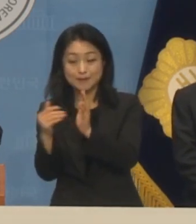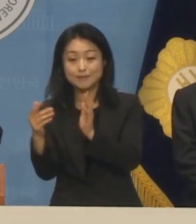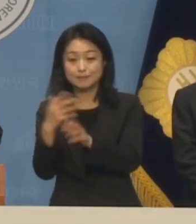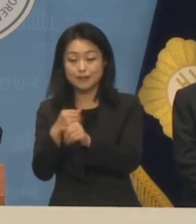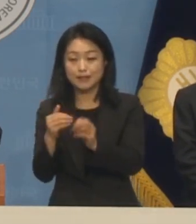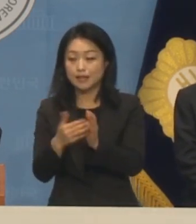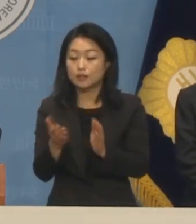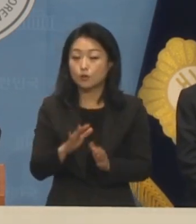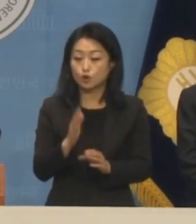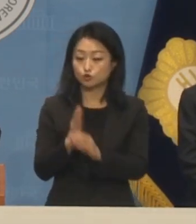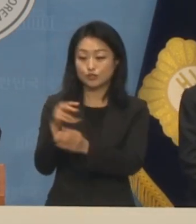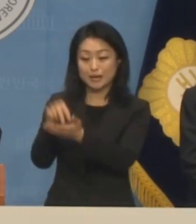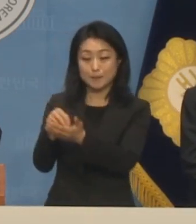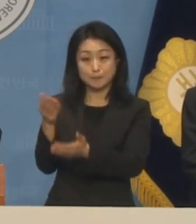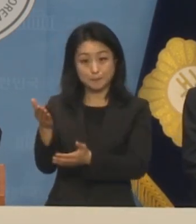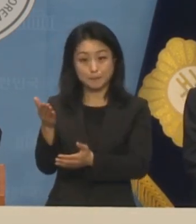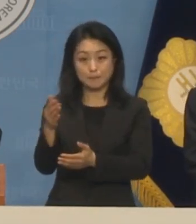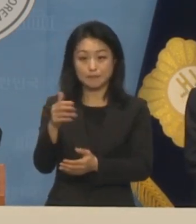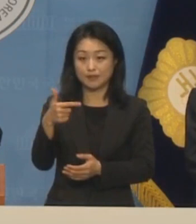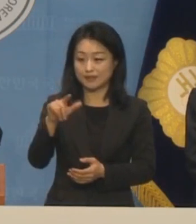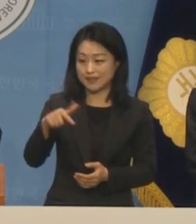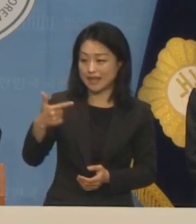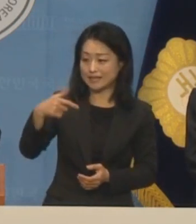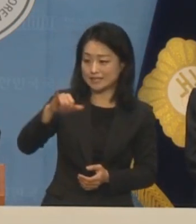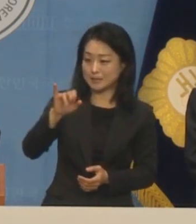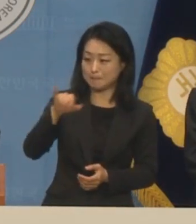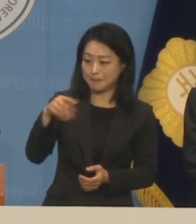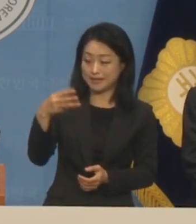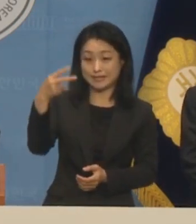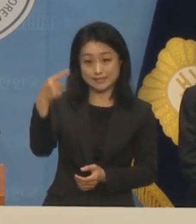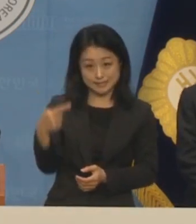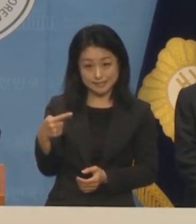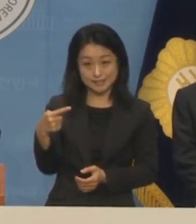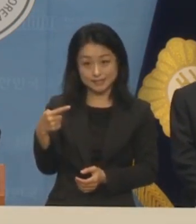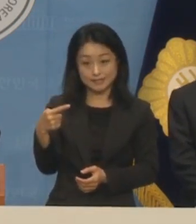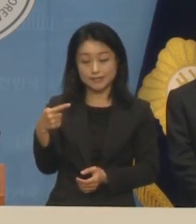좀 중립적이라고 볼 수 있는 맨스필드나 비교적